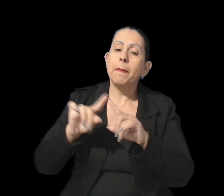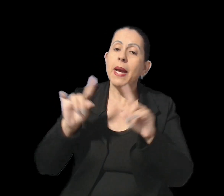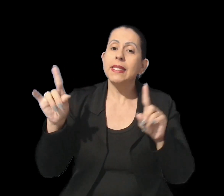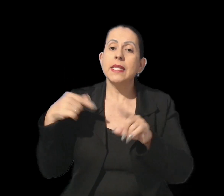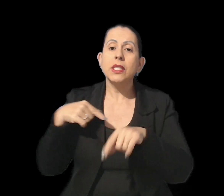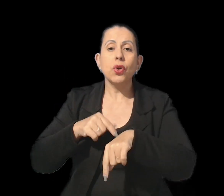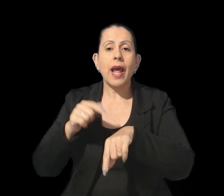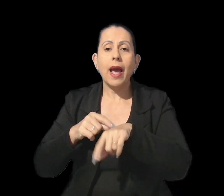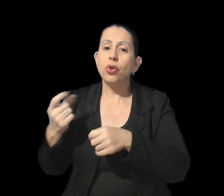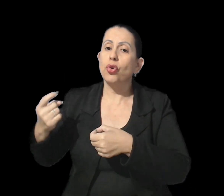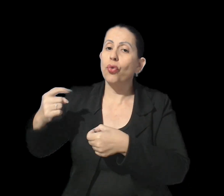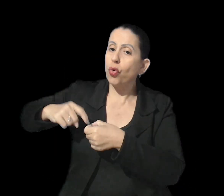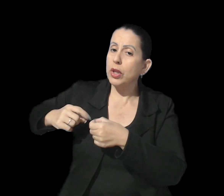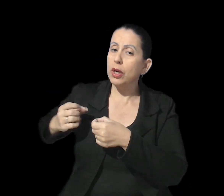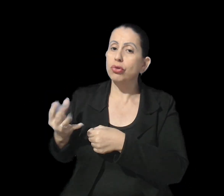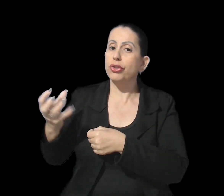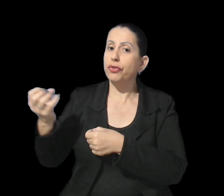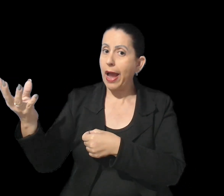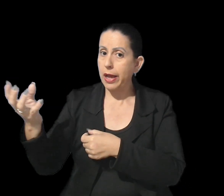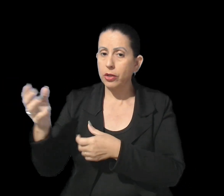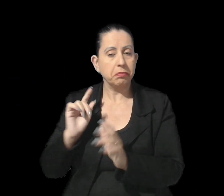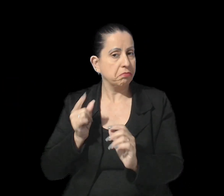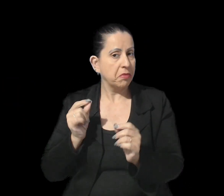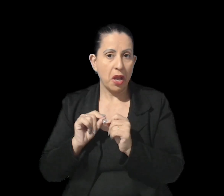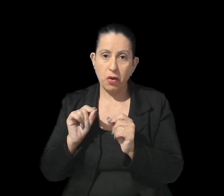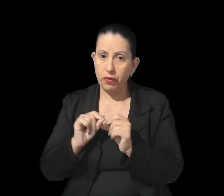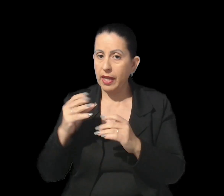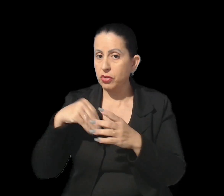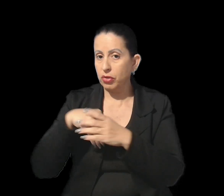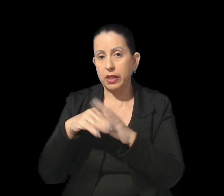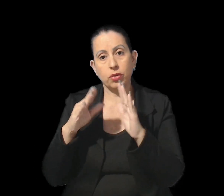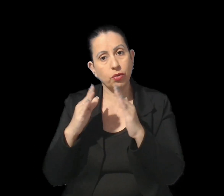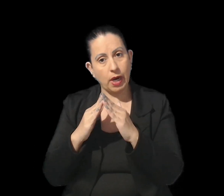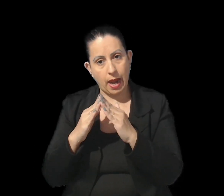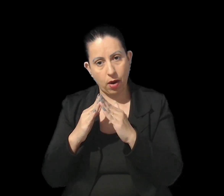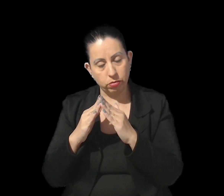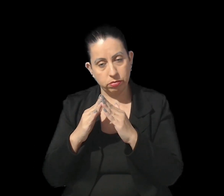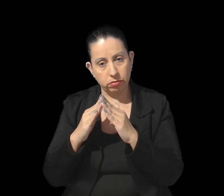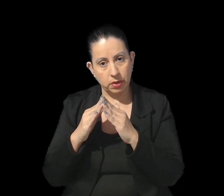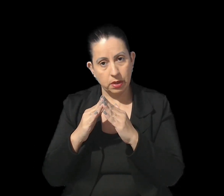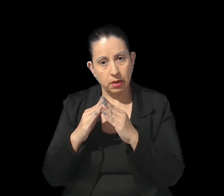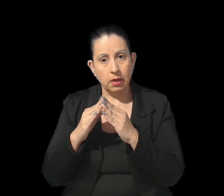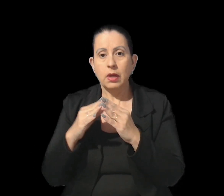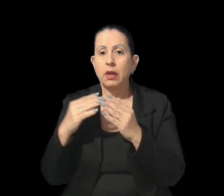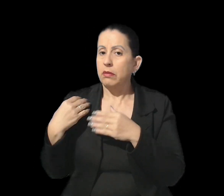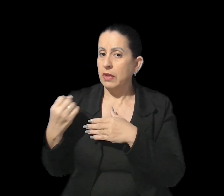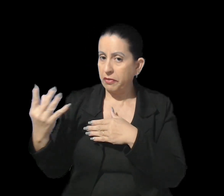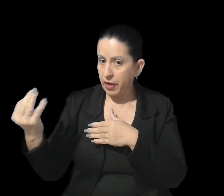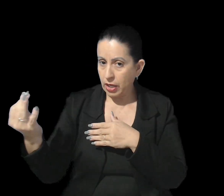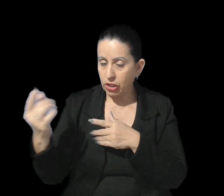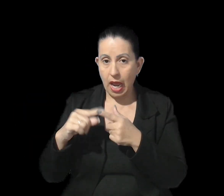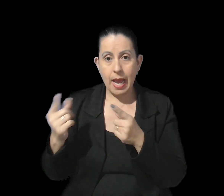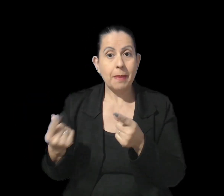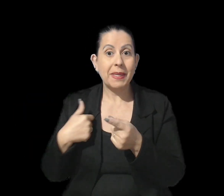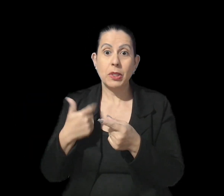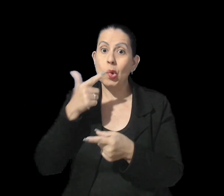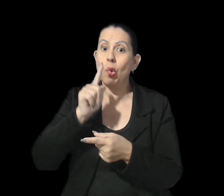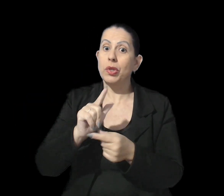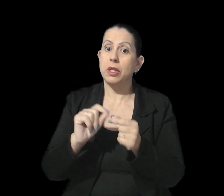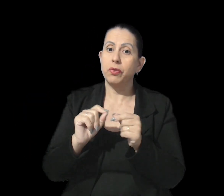Mas esse horário eu tô voltando de viagem. Eu faço dentro do carro, na viagem. Mas eu não consigo